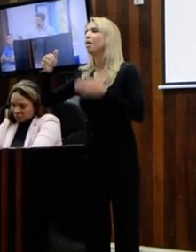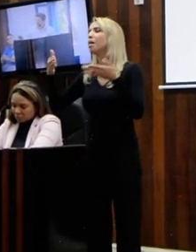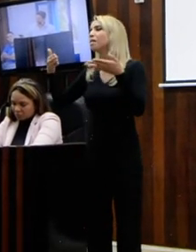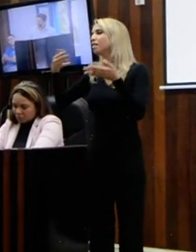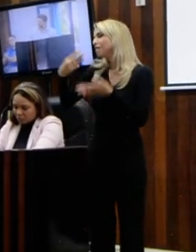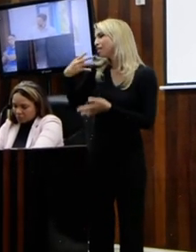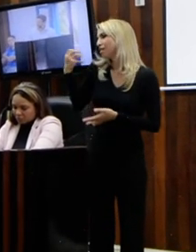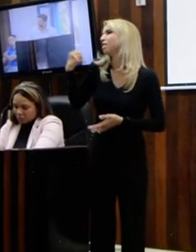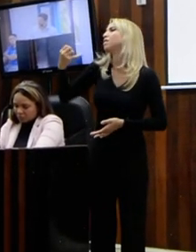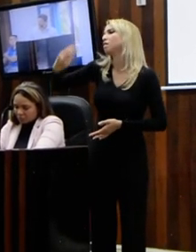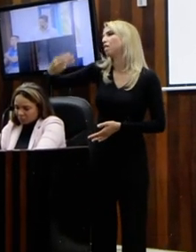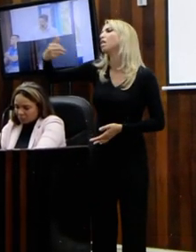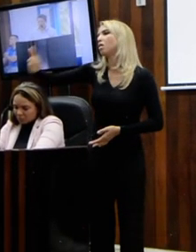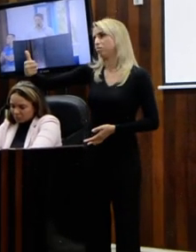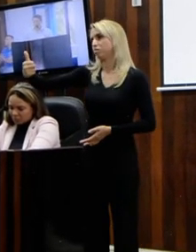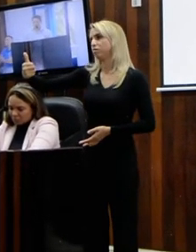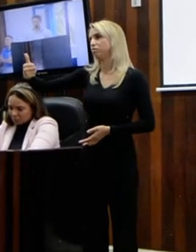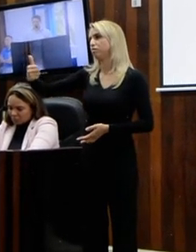Para terminar, senhor presidente,